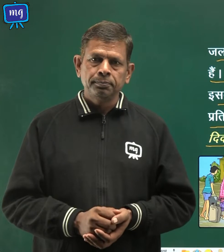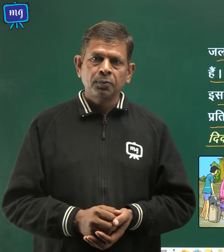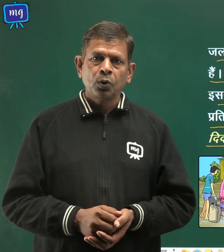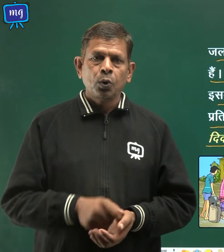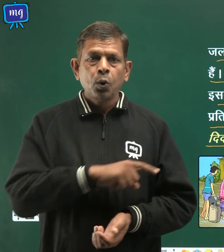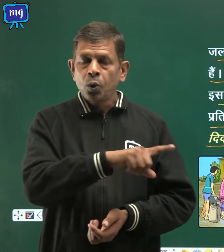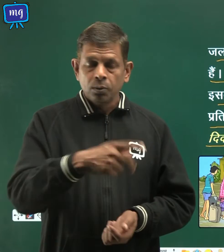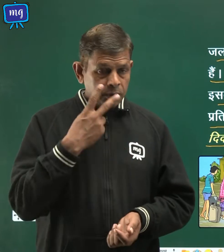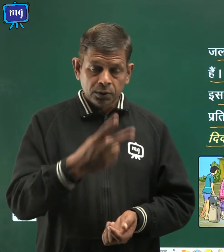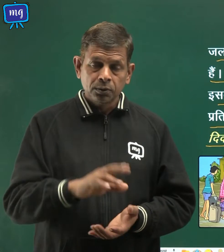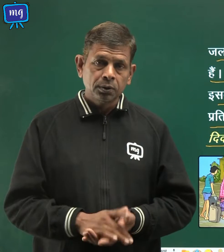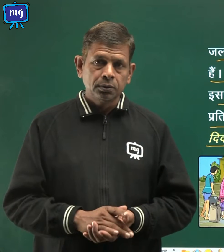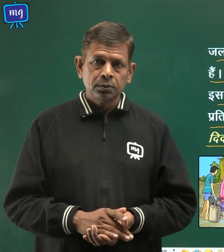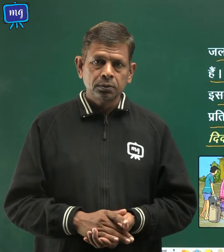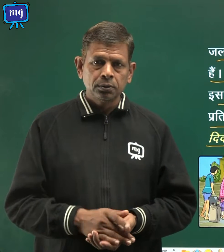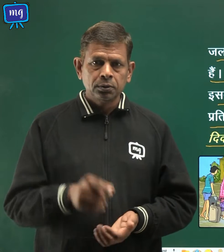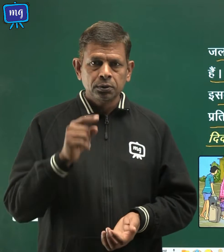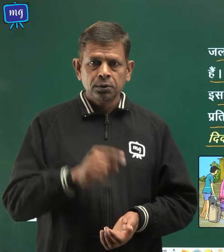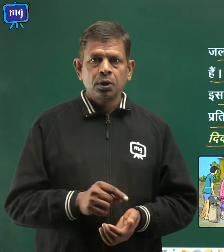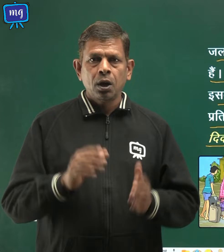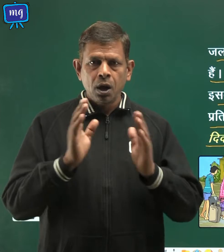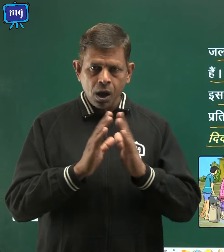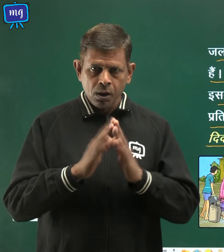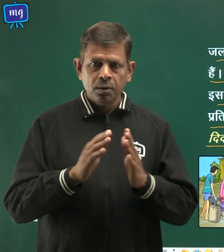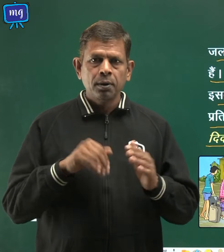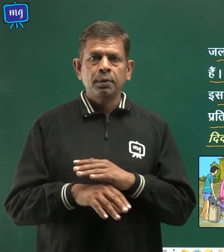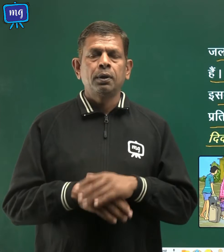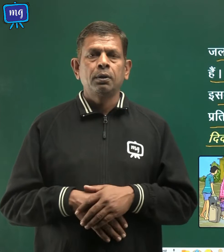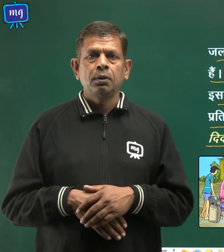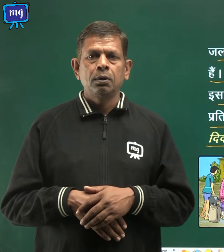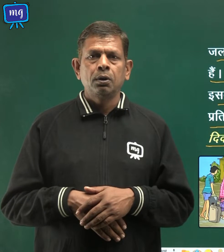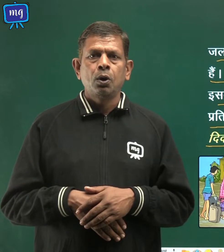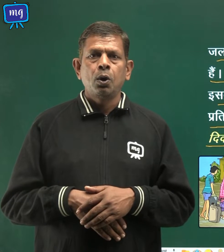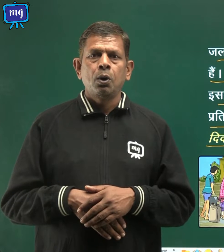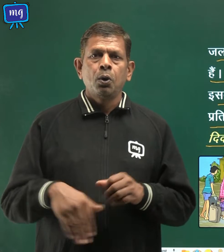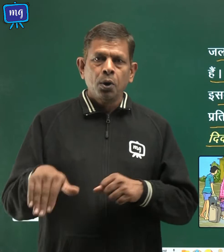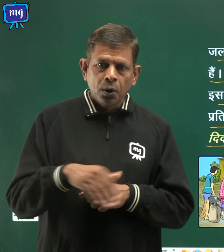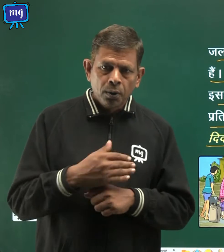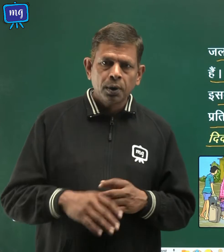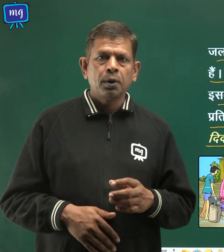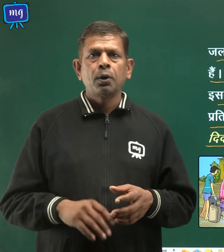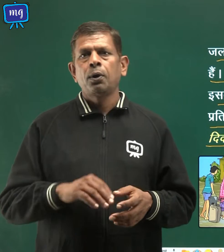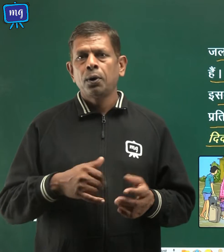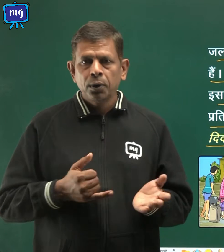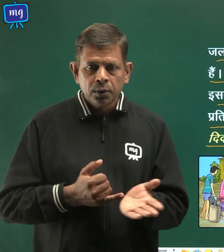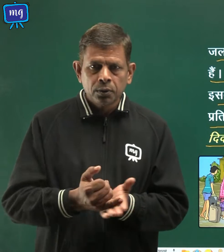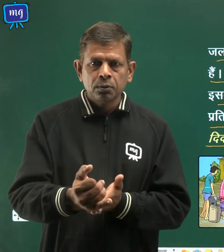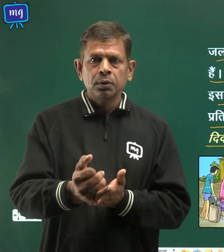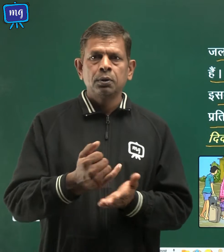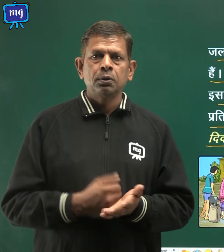तुम देखते हो ना, ये घरों में भी, उद्योगों में, खेतों